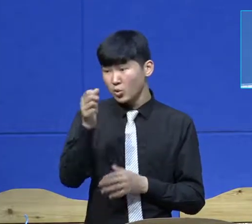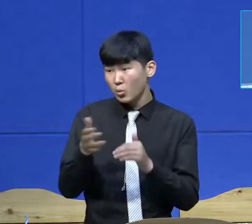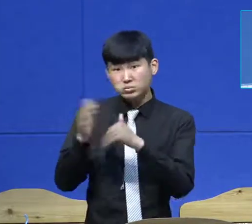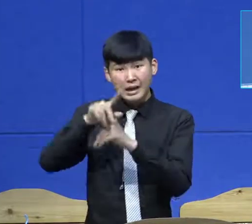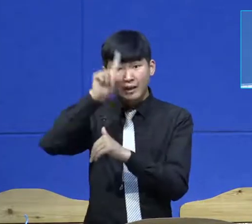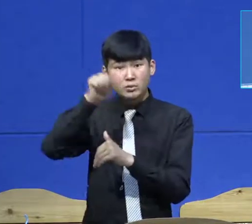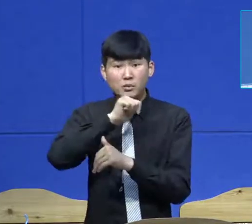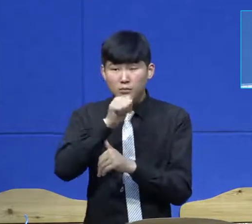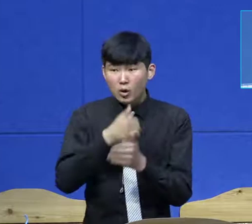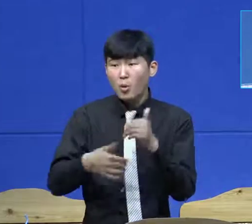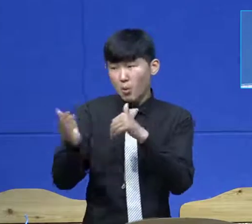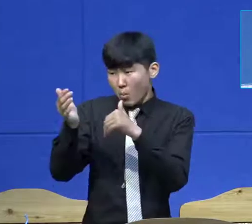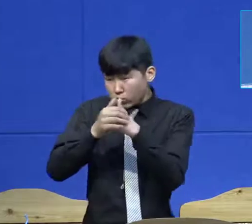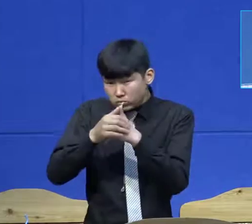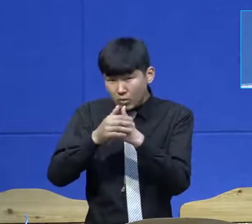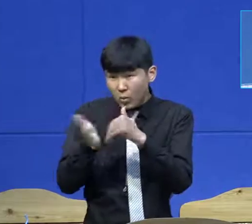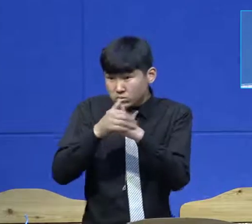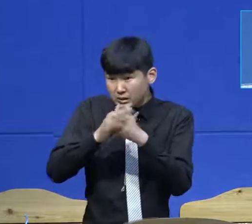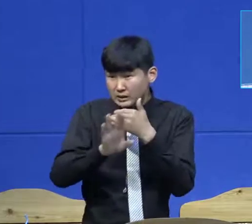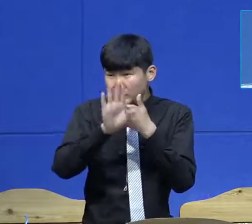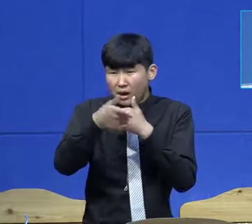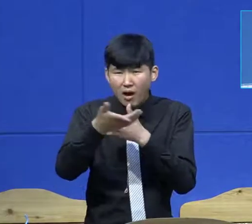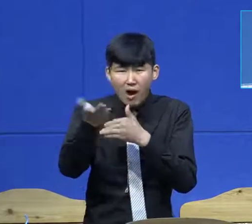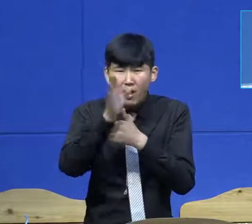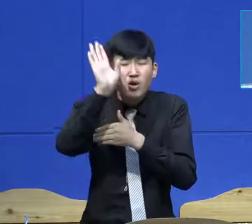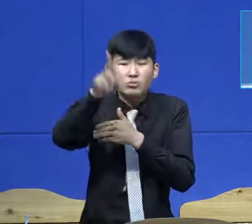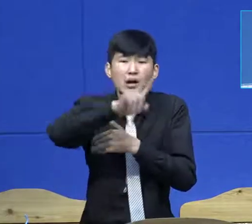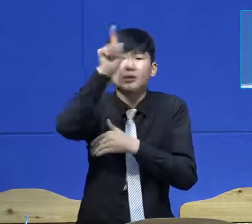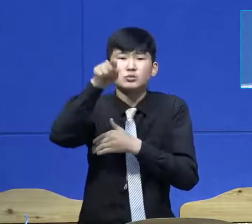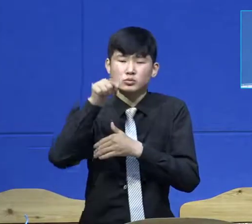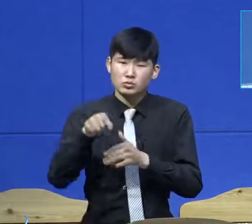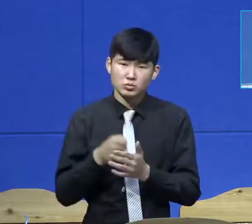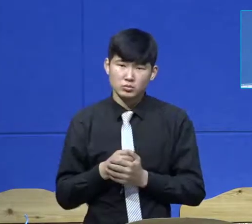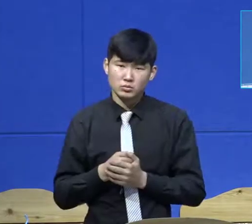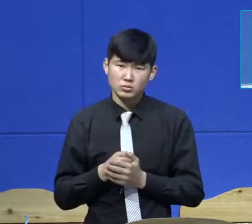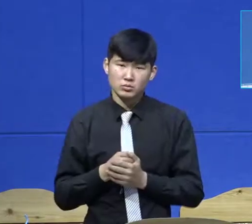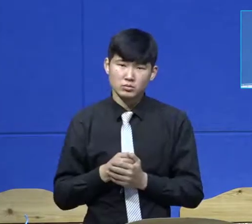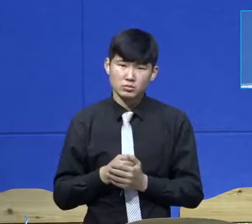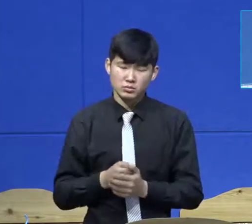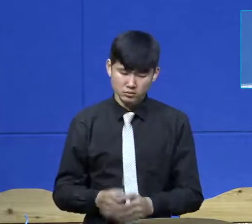биш, үхсний дараа хайчиж байгаа вэ гэдгийг илүү гүнзгий бодох хэрэгтэй. Тэр жинхэнэ асуудал.